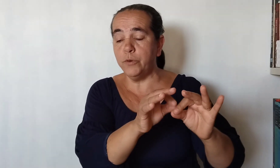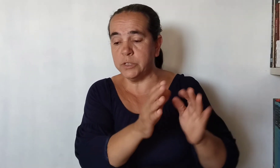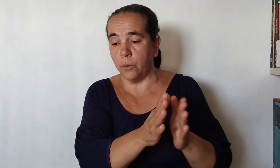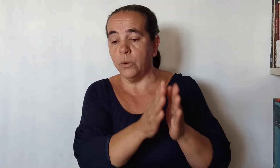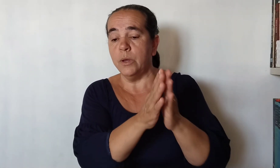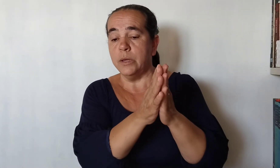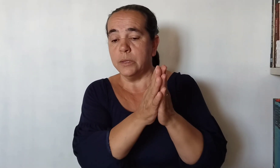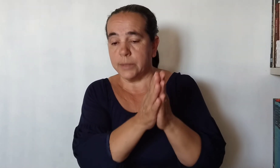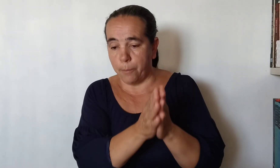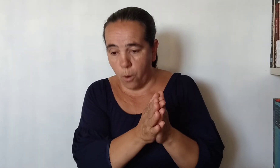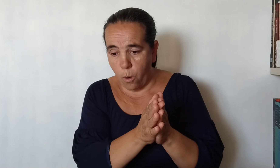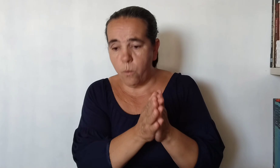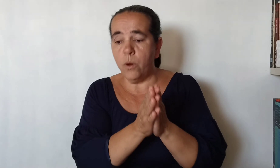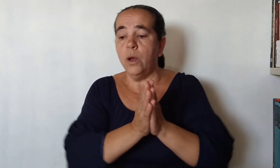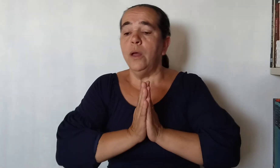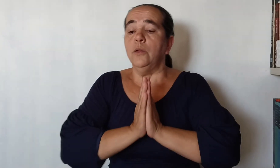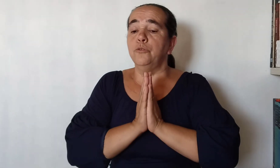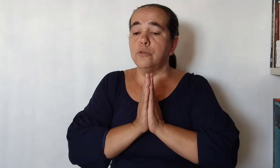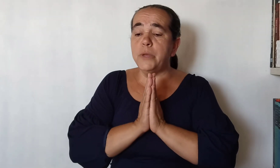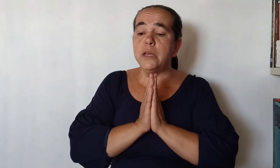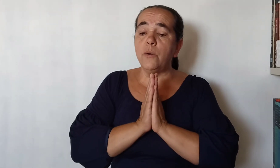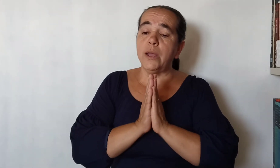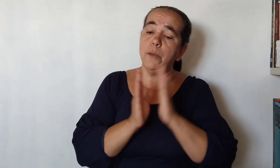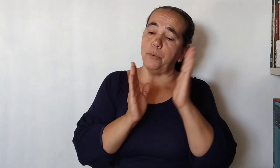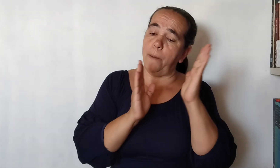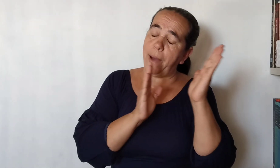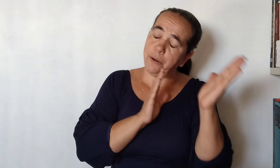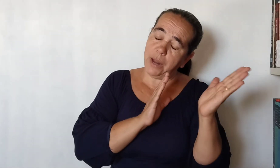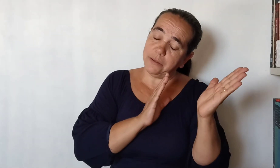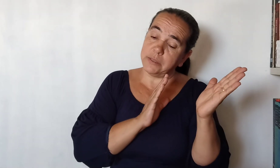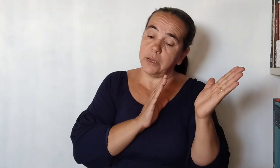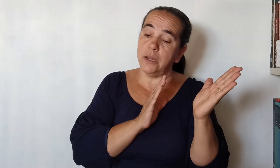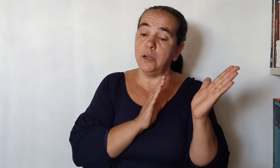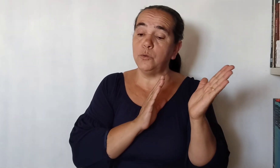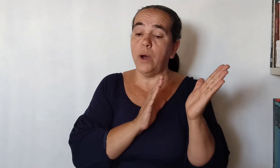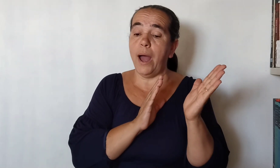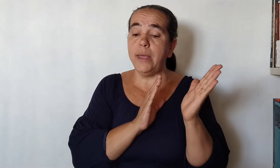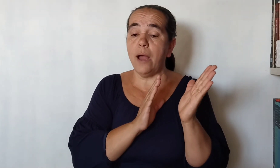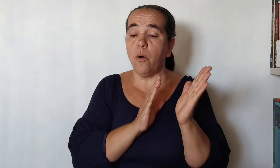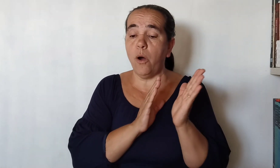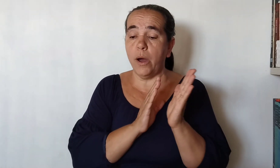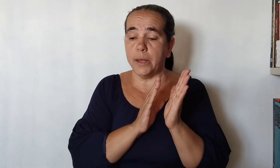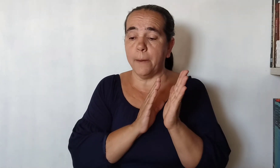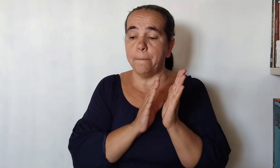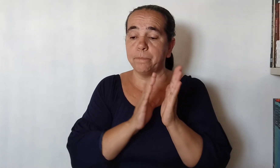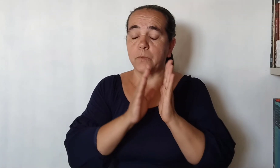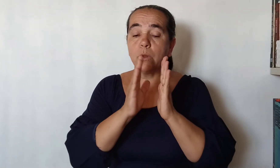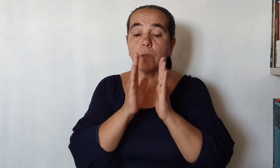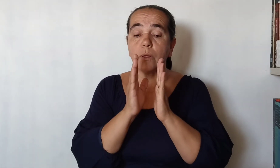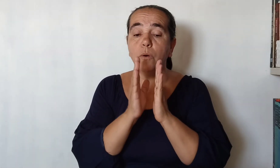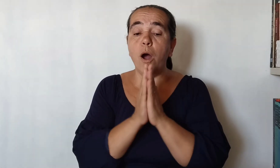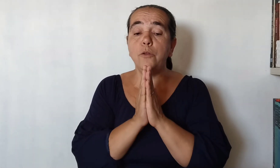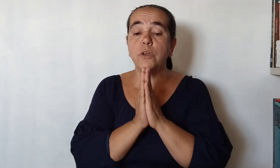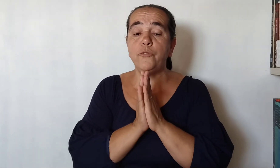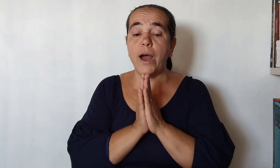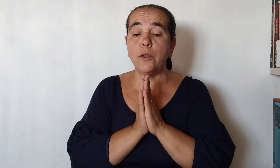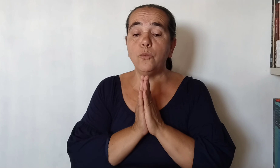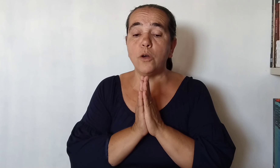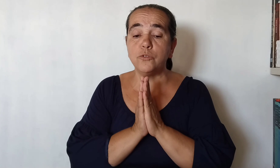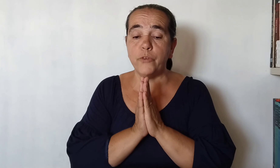confusão, tá bom? Dormiram aqui para o lado esquerdo. Aí agora, olha o que fala o nosso